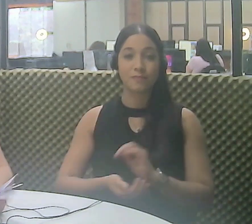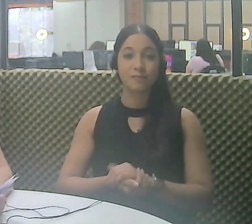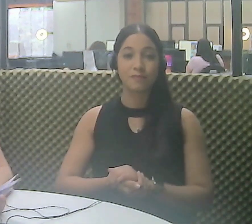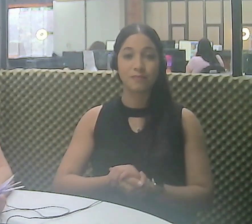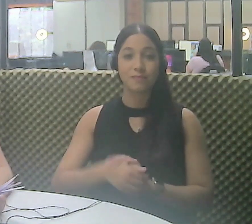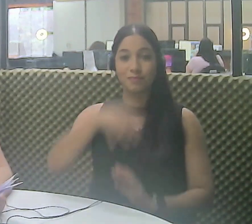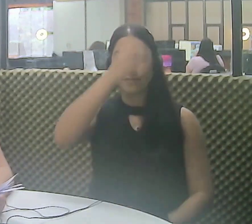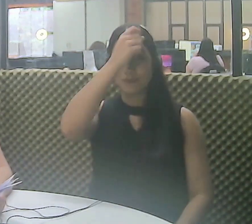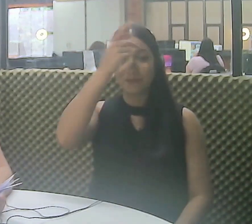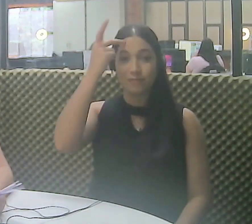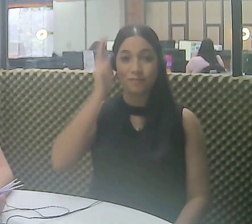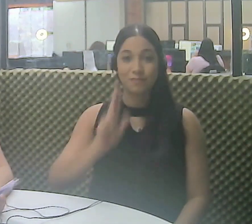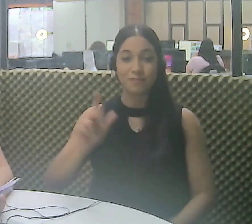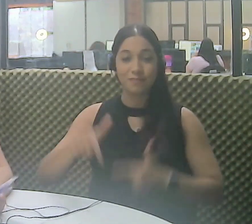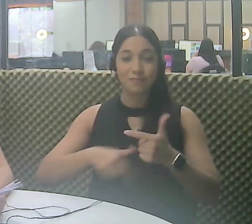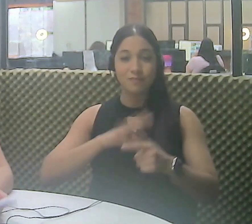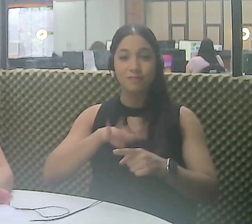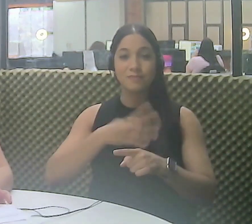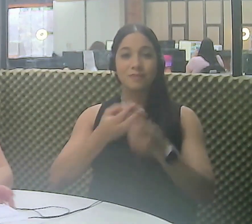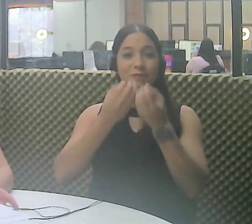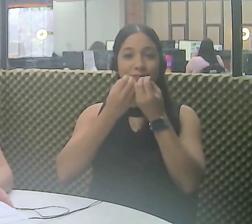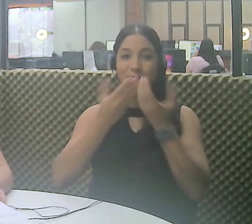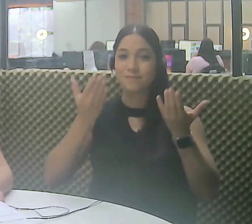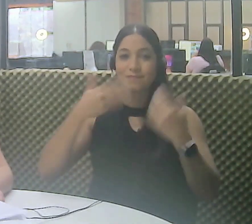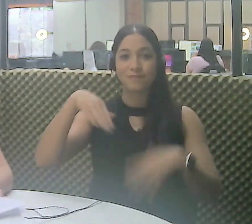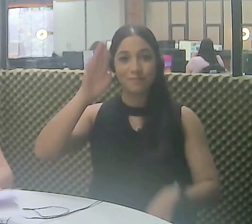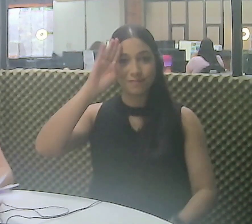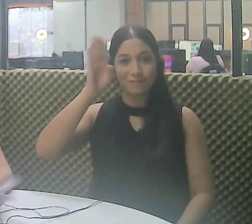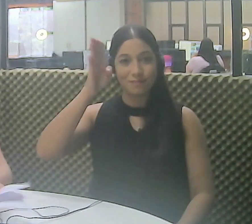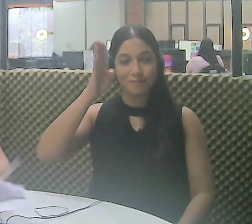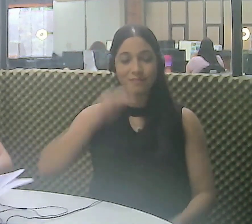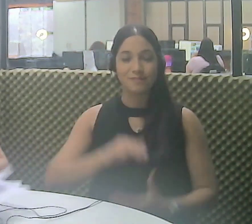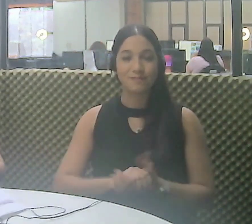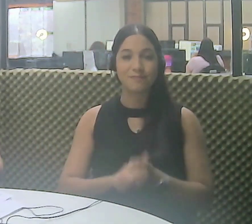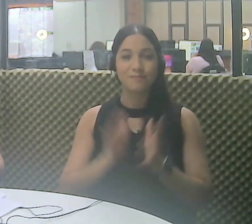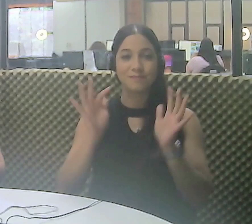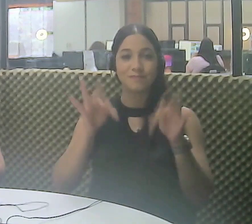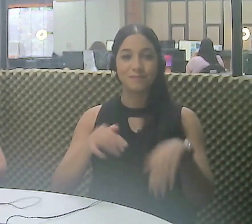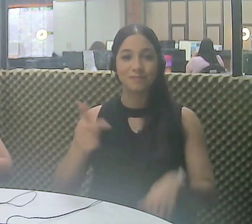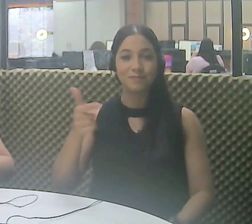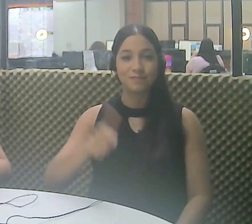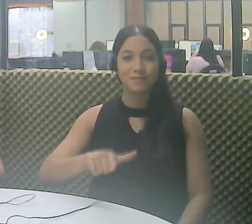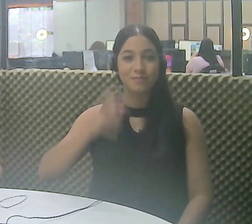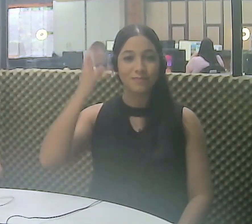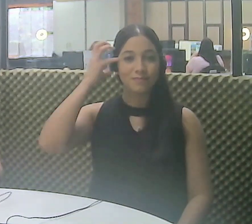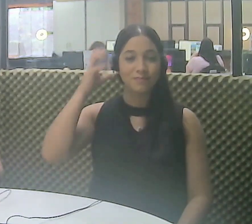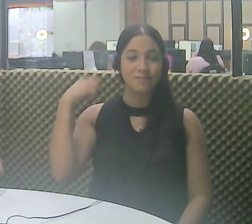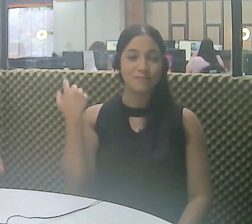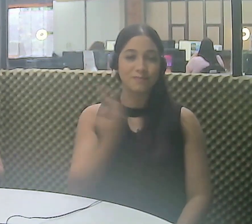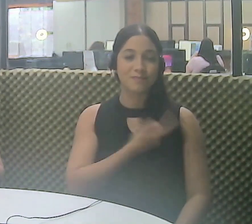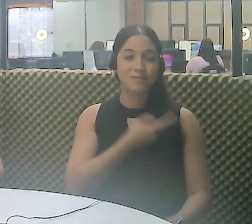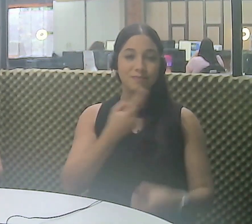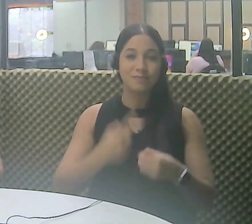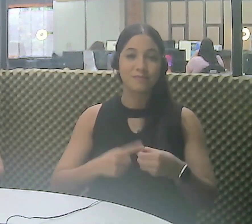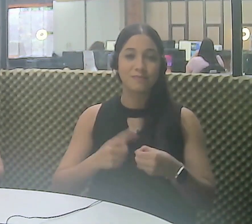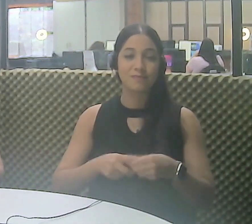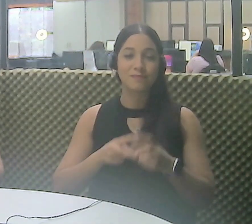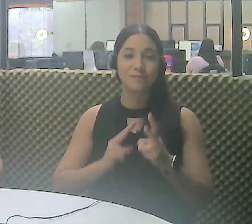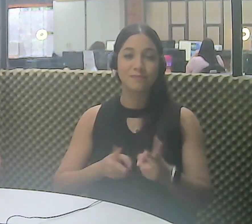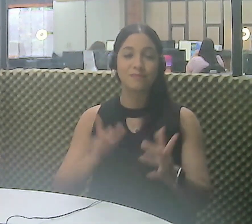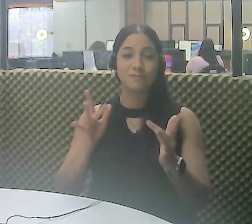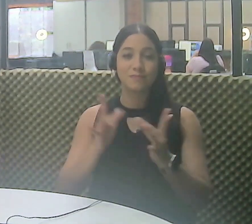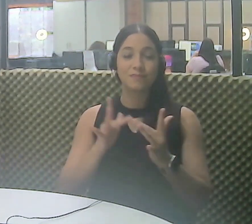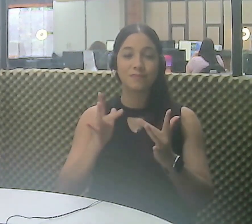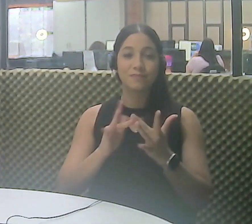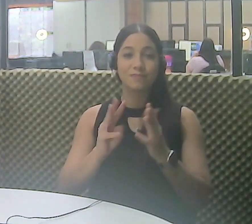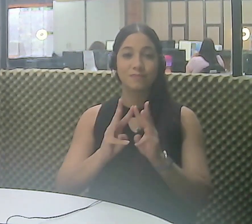Castro Kalimann. Prefeitura de Uberlândia, fazer mais, fazer bem. Fica por aqui mais uma edição do programa da Rádio Nossa